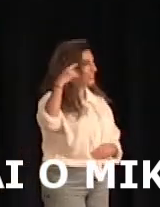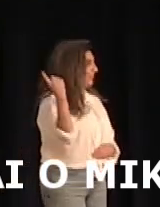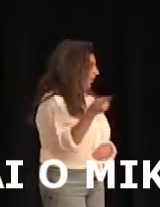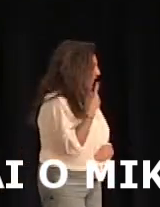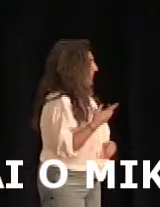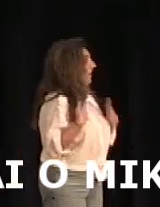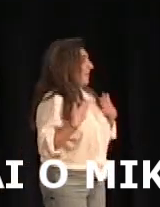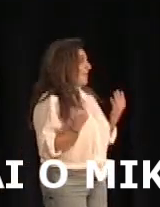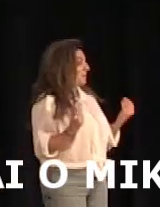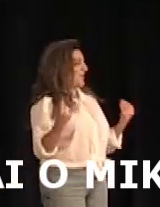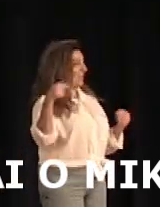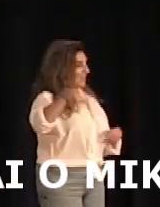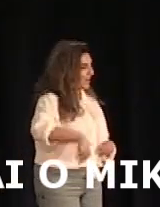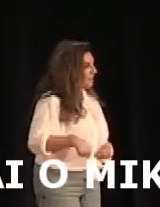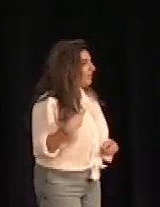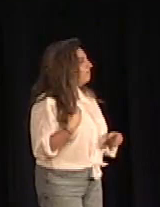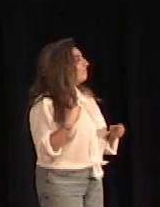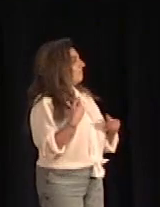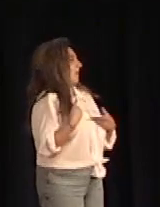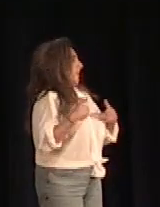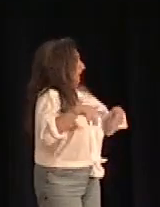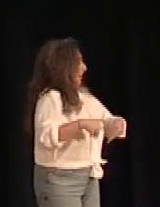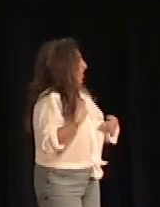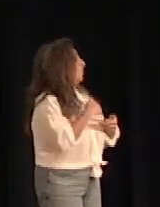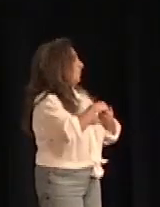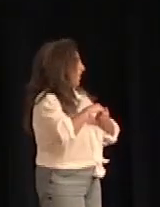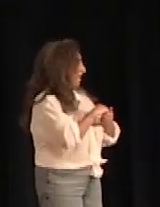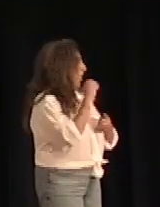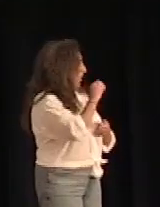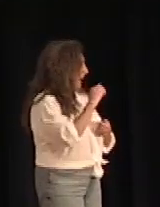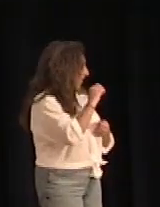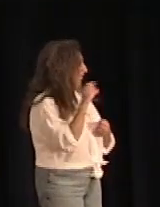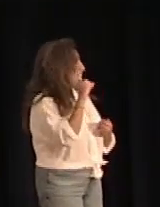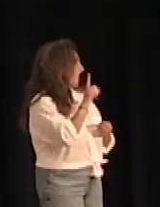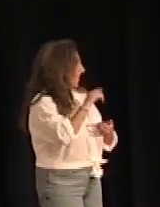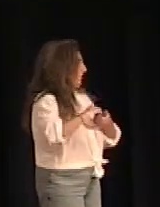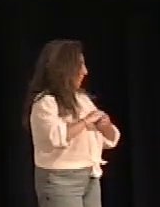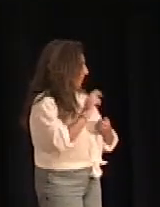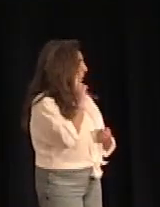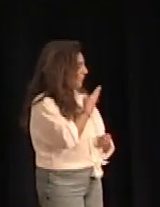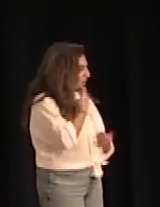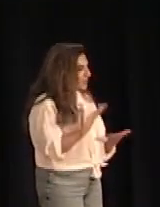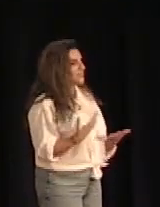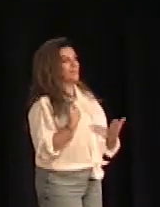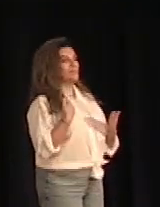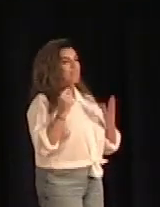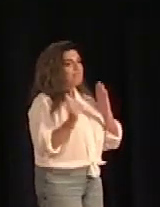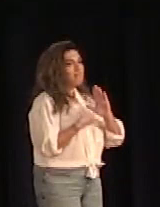Γεια σας και από μένα. Είμαι πολύ χαρούμενη που βρίσκομαι σήμερα εδώ μαζί σας. Είμαι από τον Όμιλο Κοφών Λάρνακας